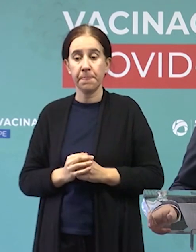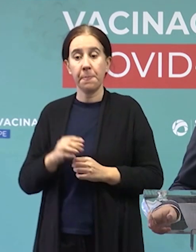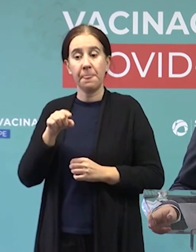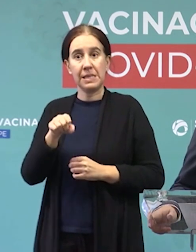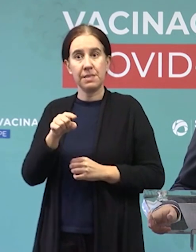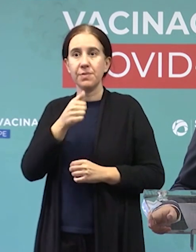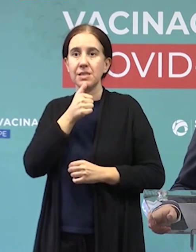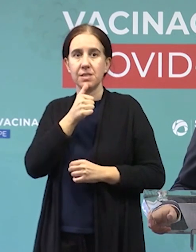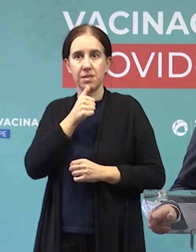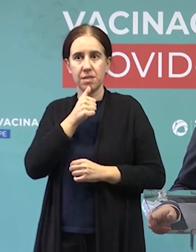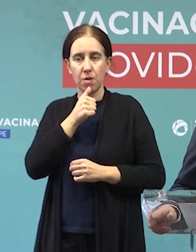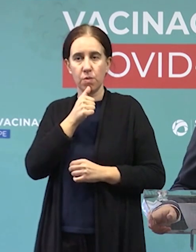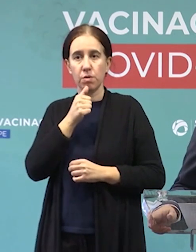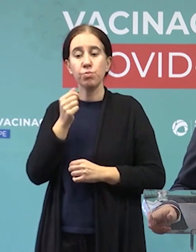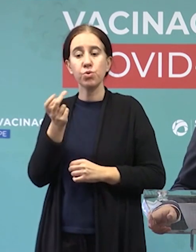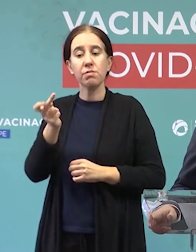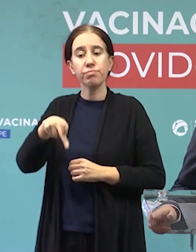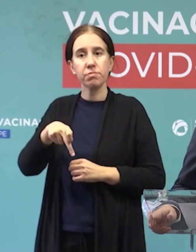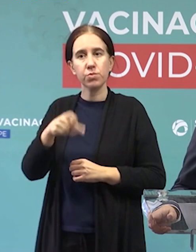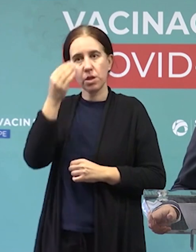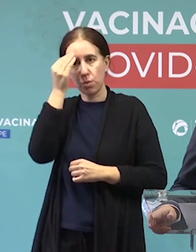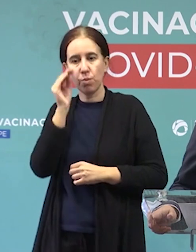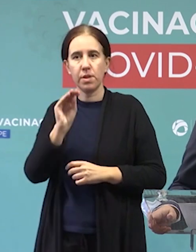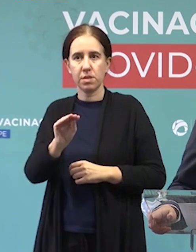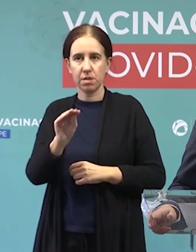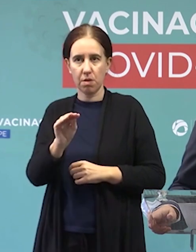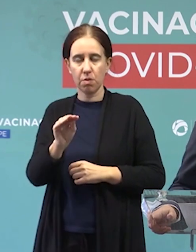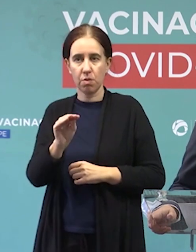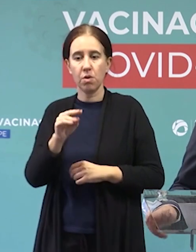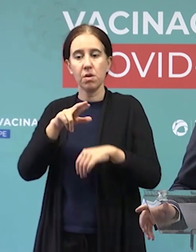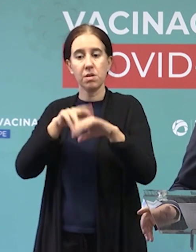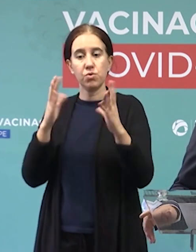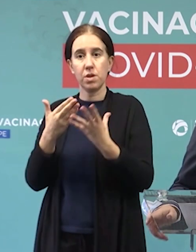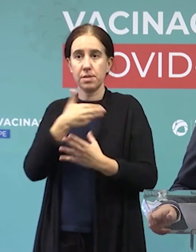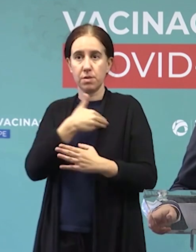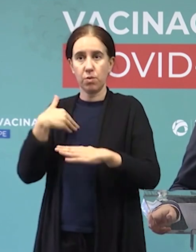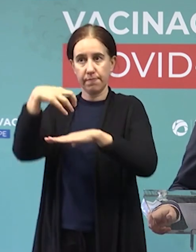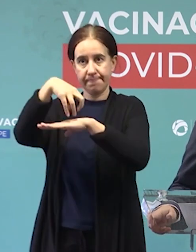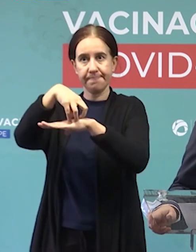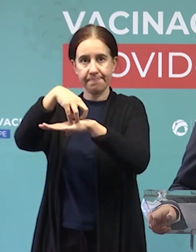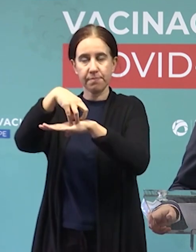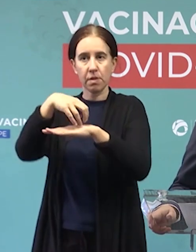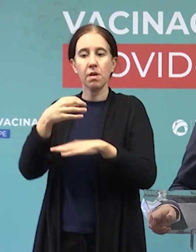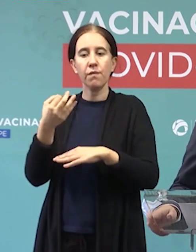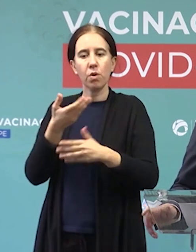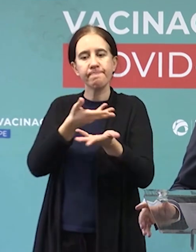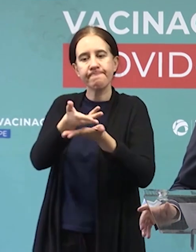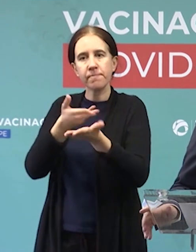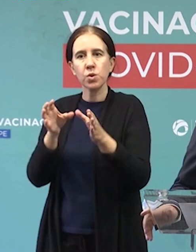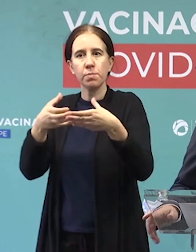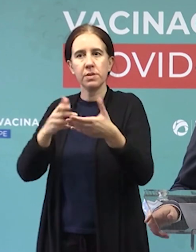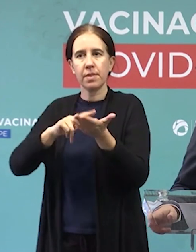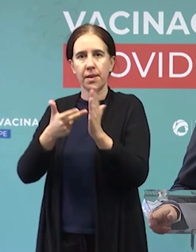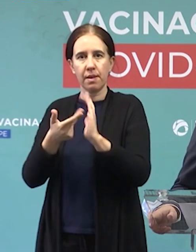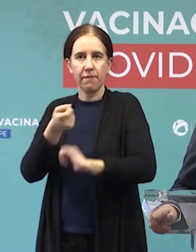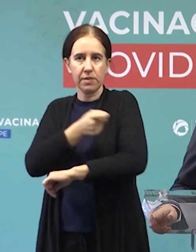Esta é uma decisão que resulta da recomendação da Direção-Geral de Saúde, ouvida a Comissão Técnica